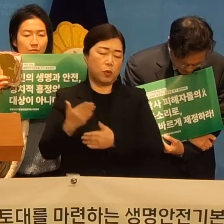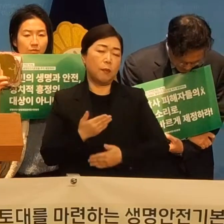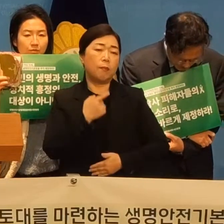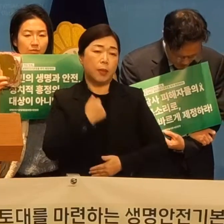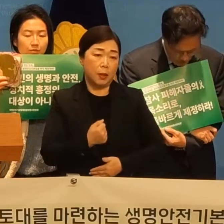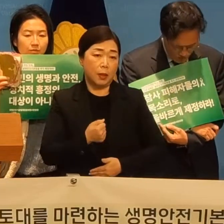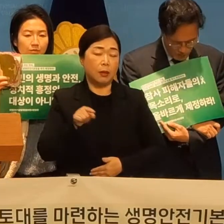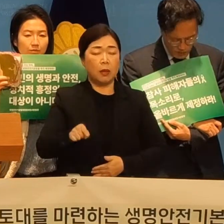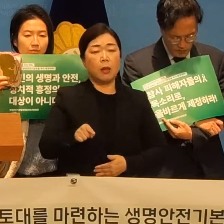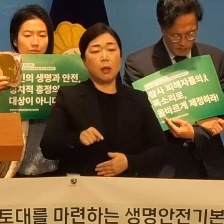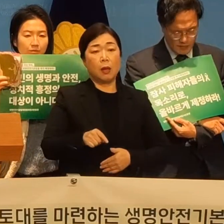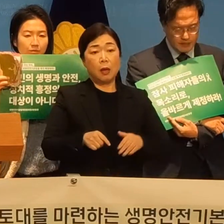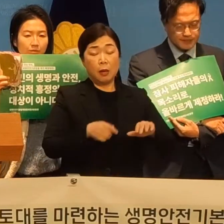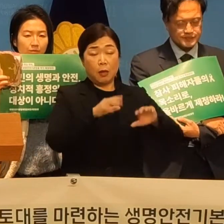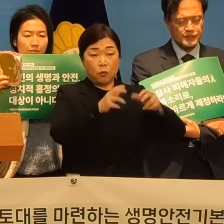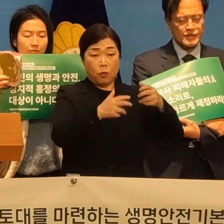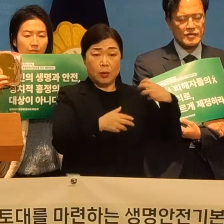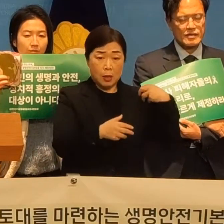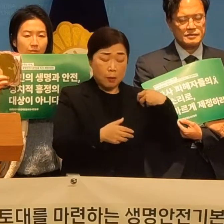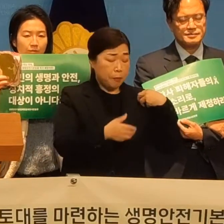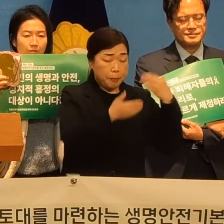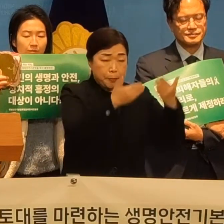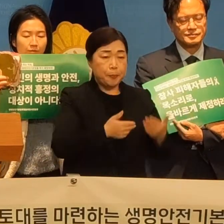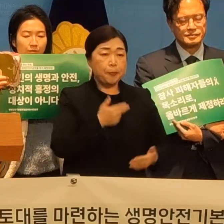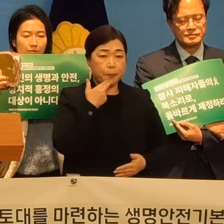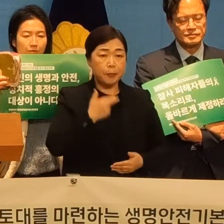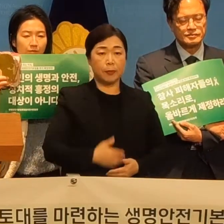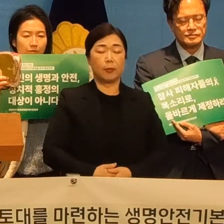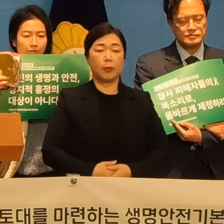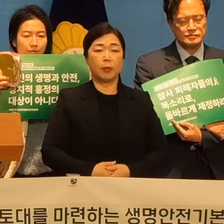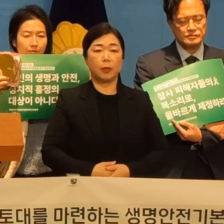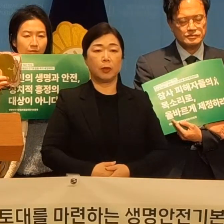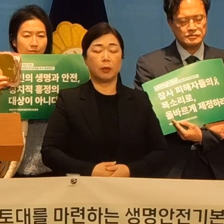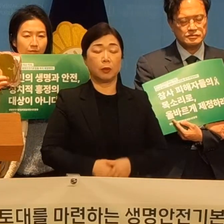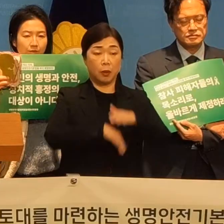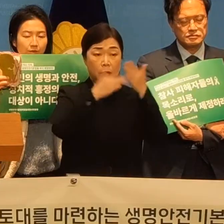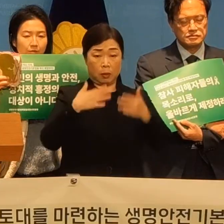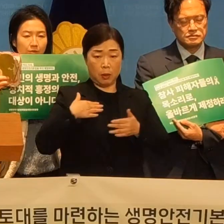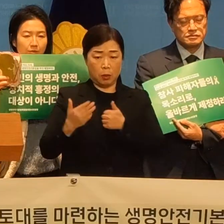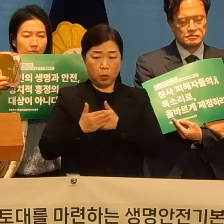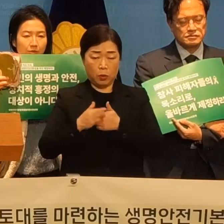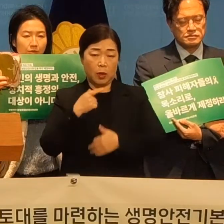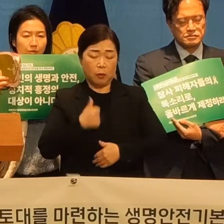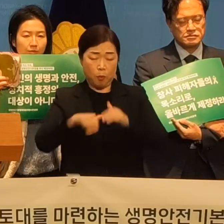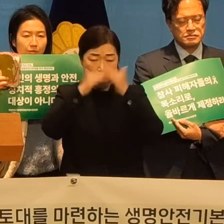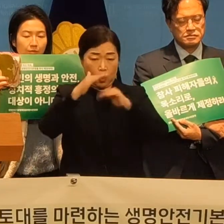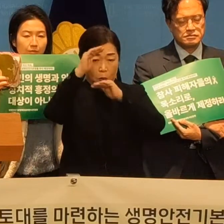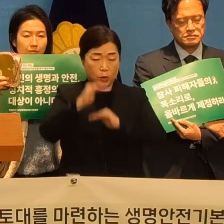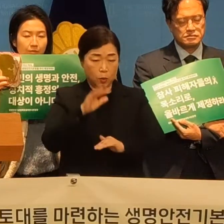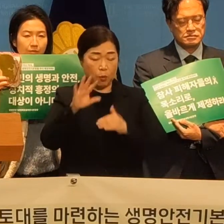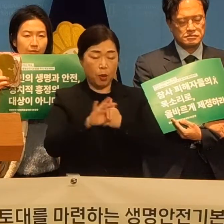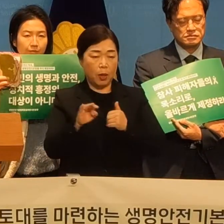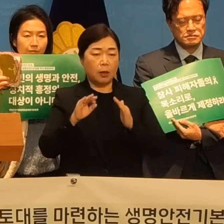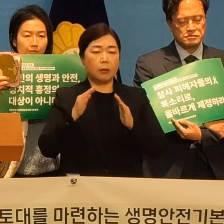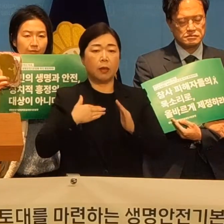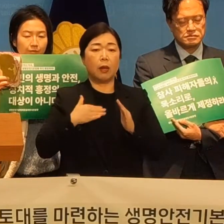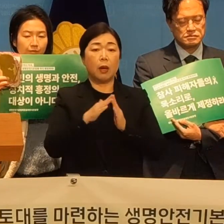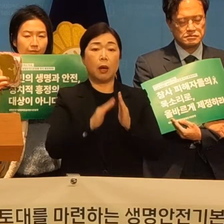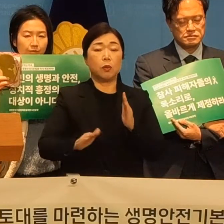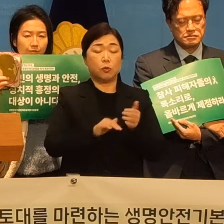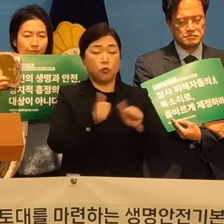권리와 보호는 그 어디에도 없었습니다. 그리고 이 모든 과정 속에서 내 가족의 죽음의 원인보다 먼저 알게 된